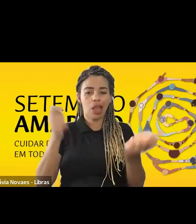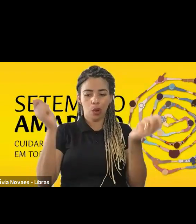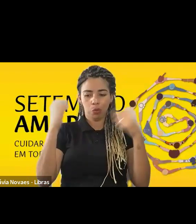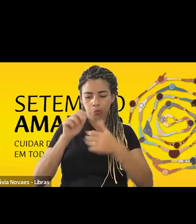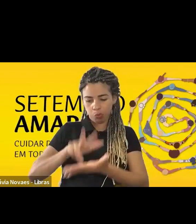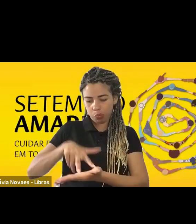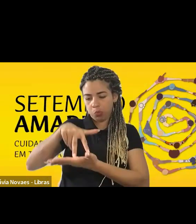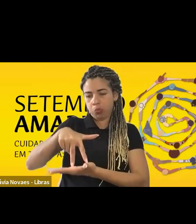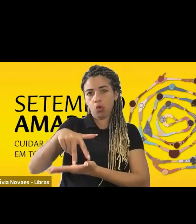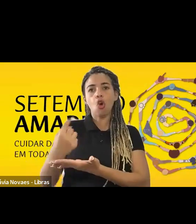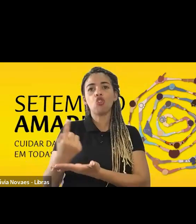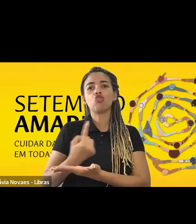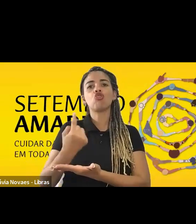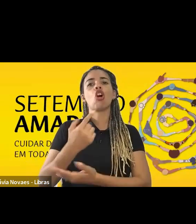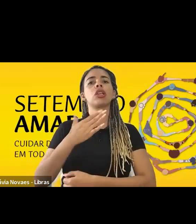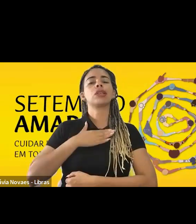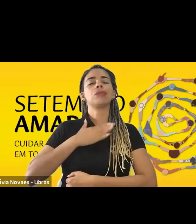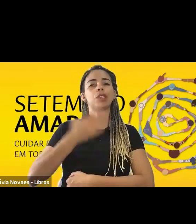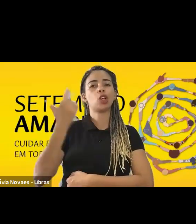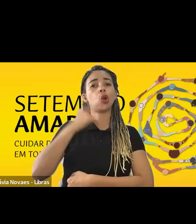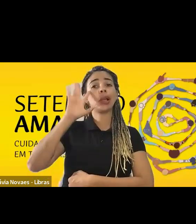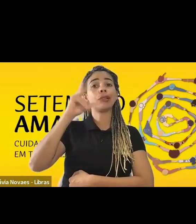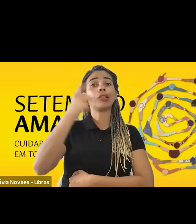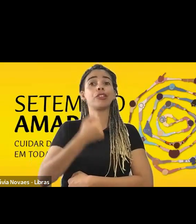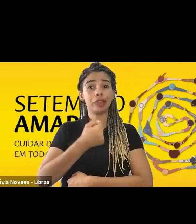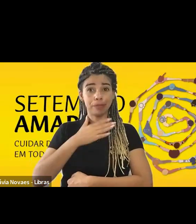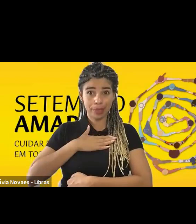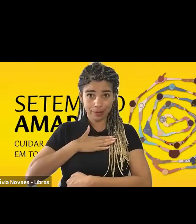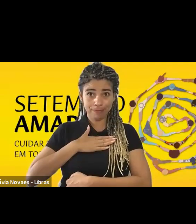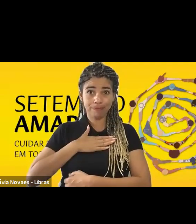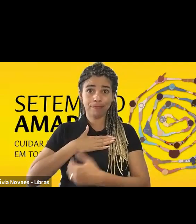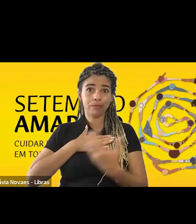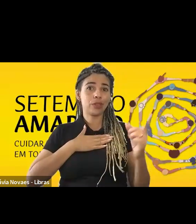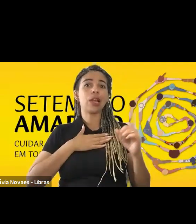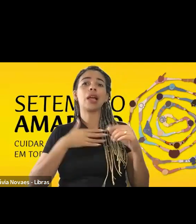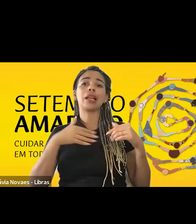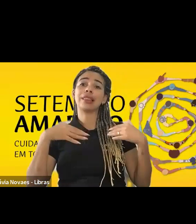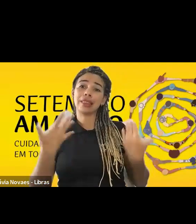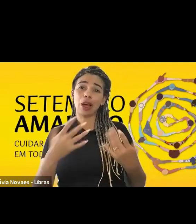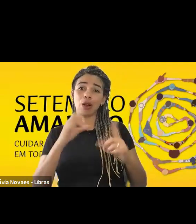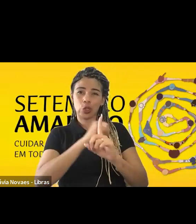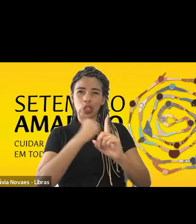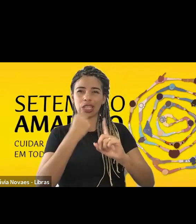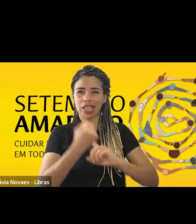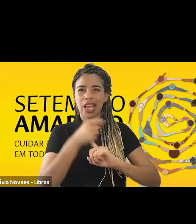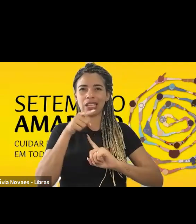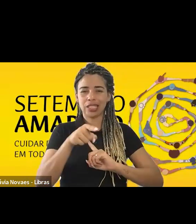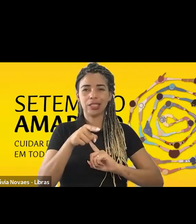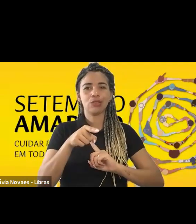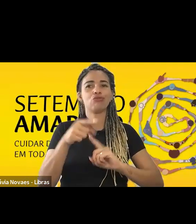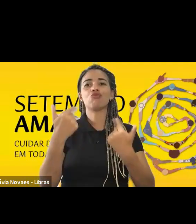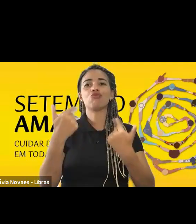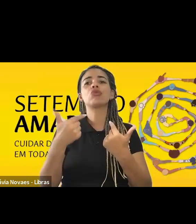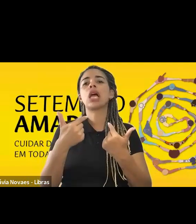ou suficiente para tomar decisões? E na nossa sociedade contemporânea, esse tempo não é bem estabelecido, né? Não